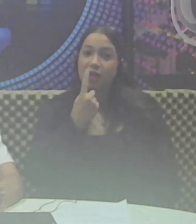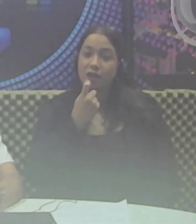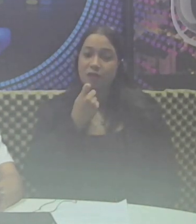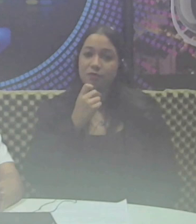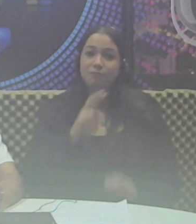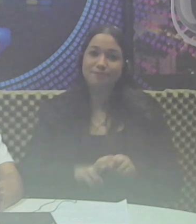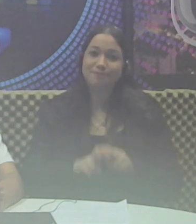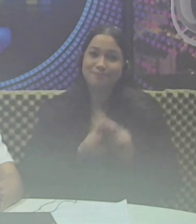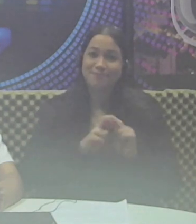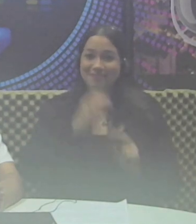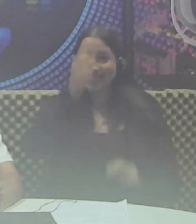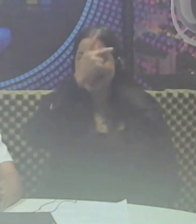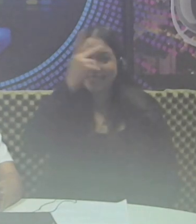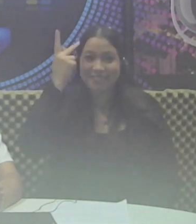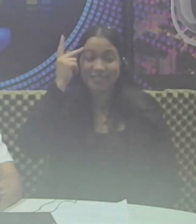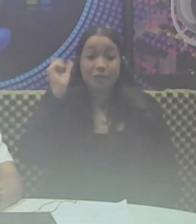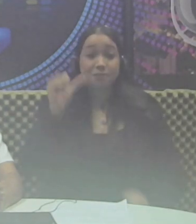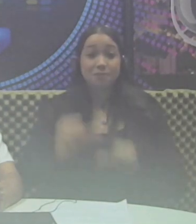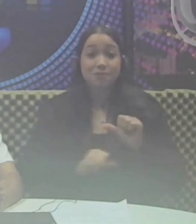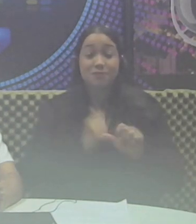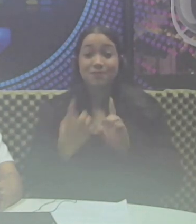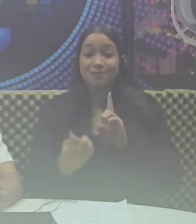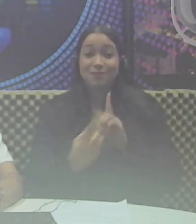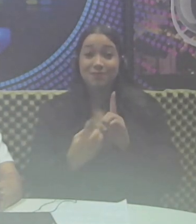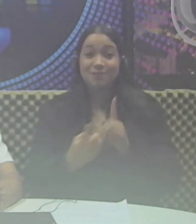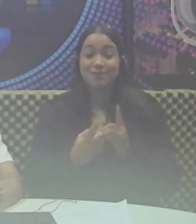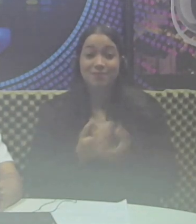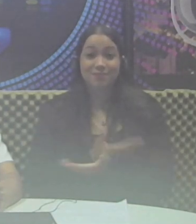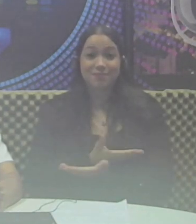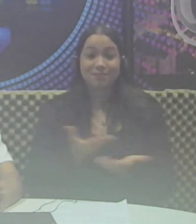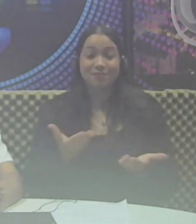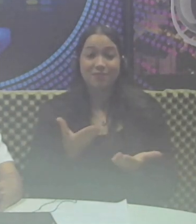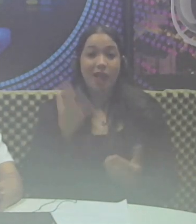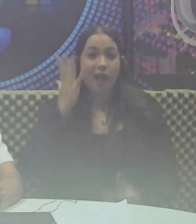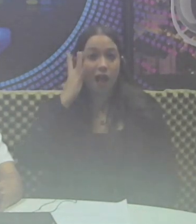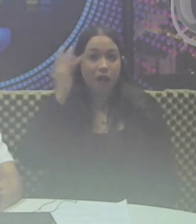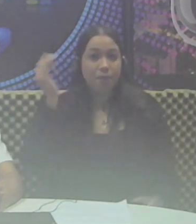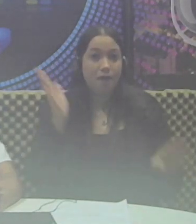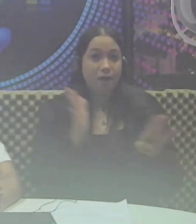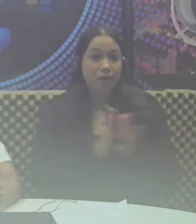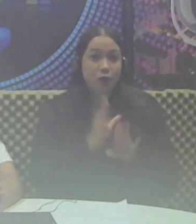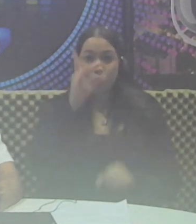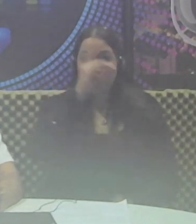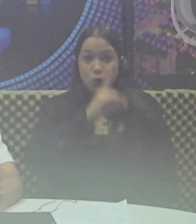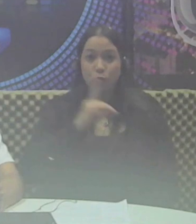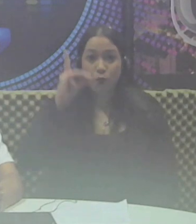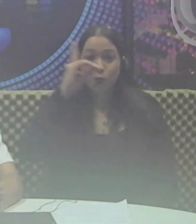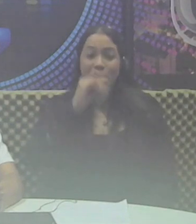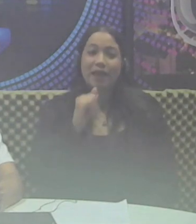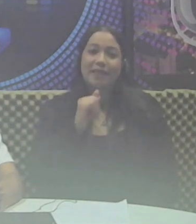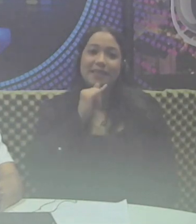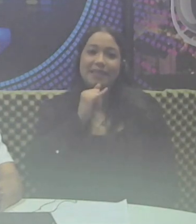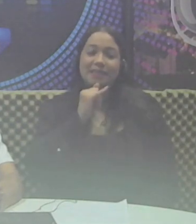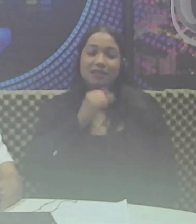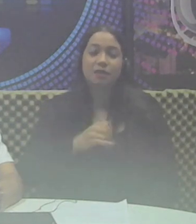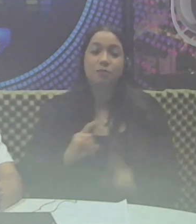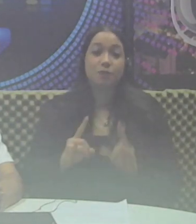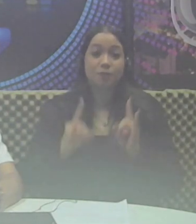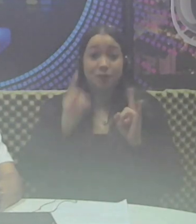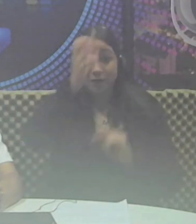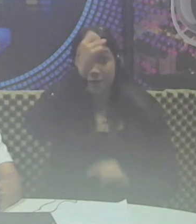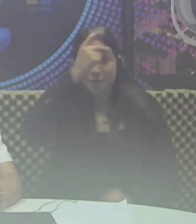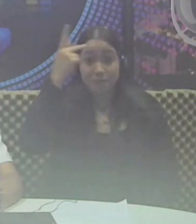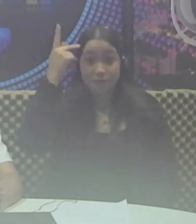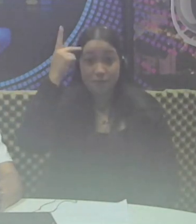Portanto, a Prefeitura terá alteração no atendimento ao público entre amanhã e domingo. Por exemplo, o Centro Administrativo